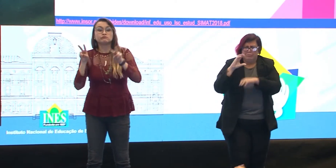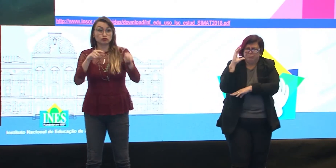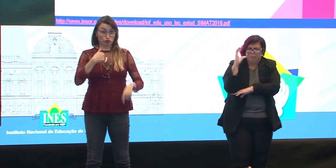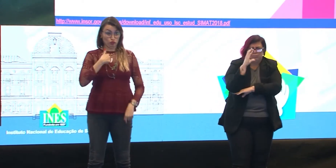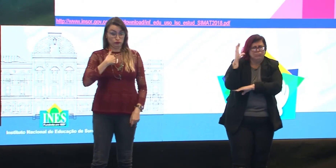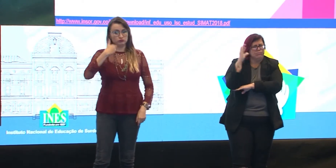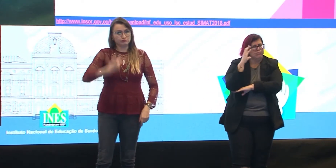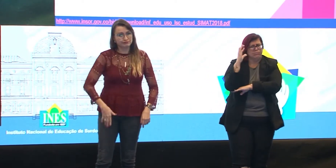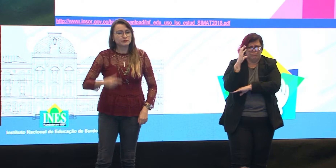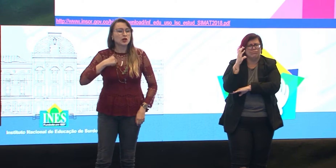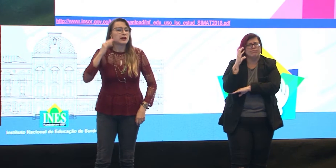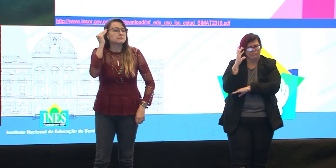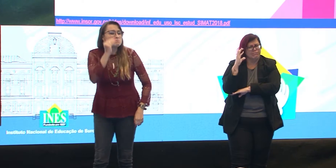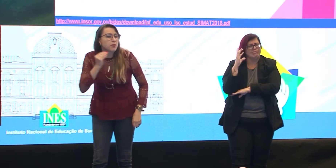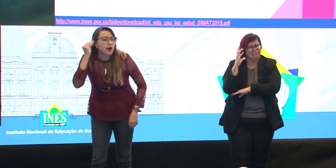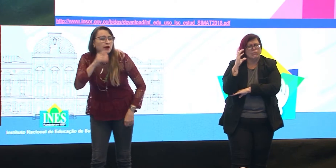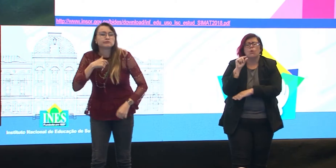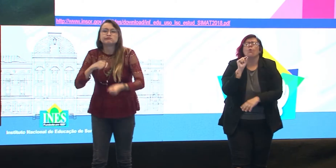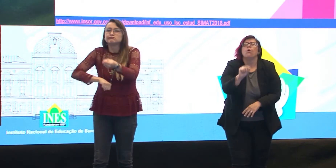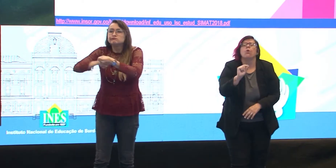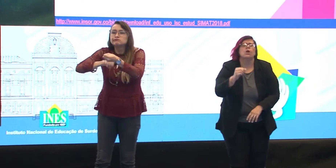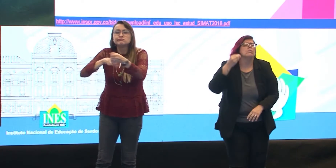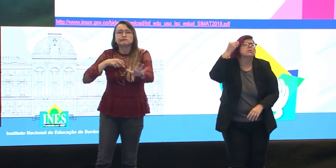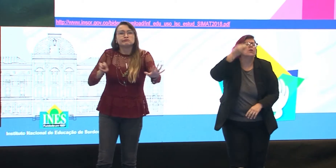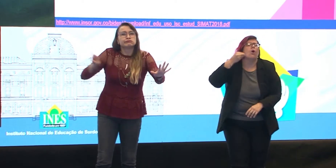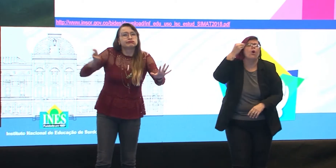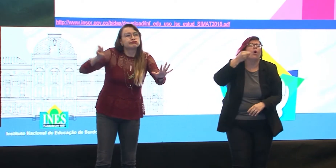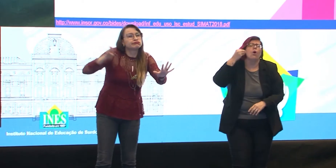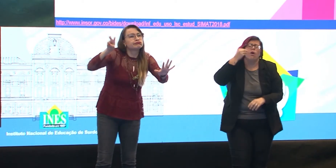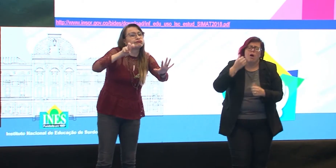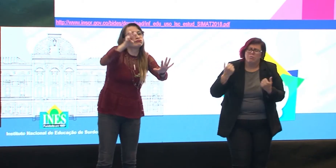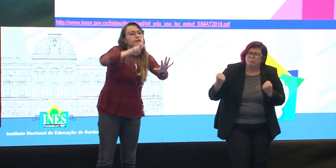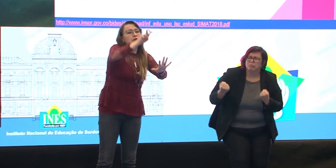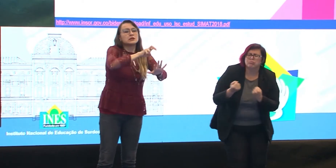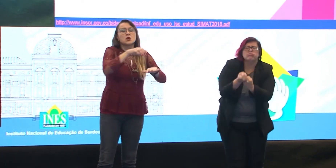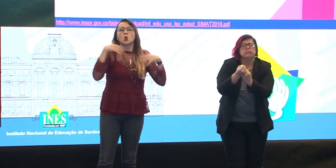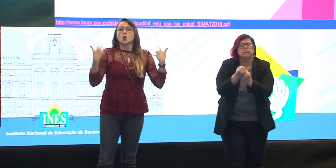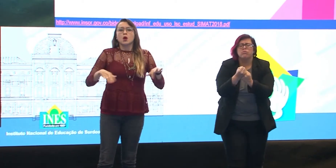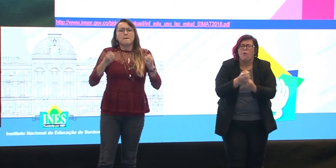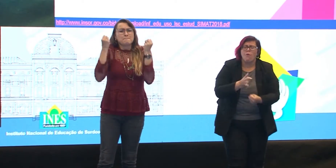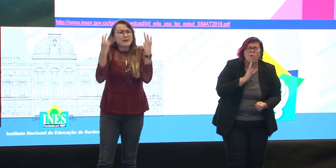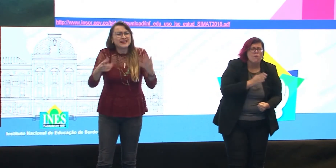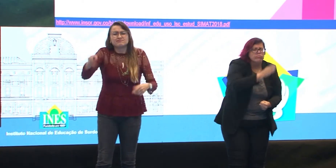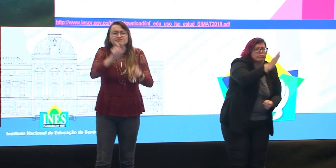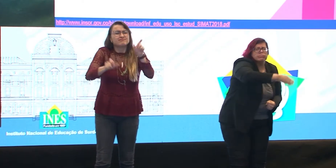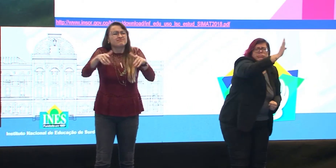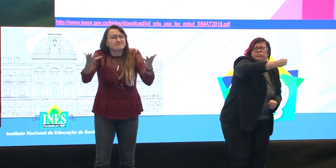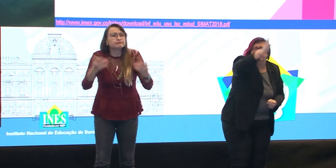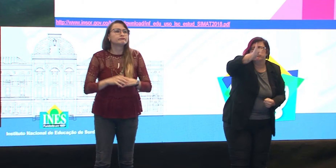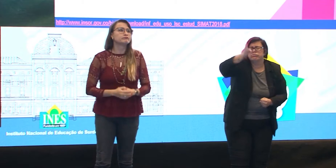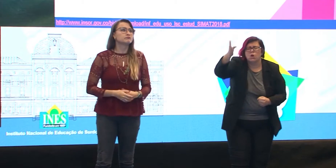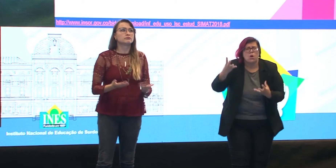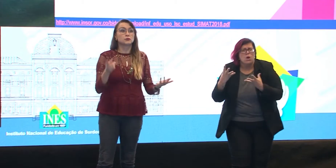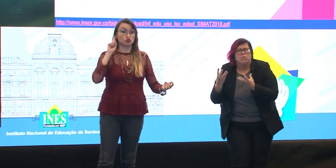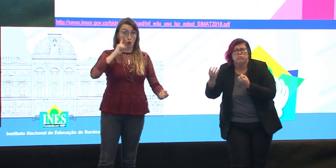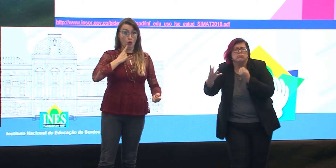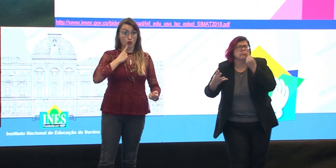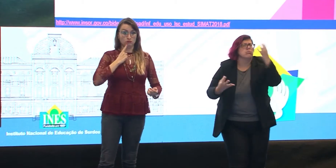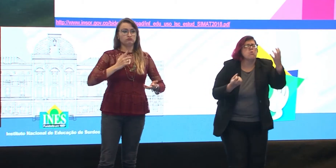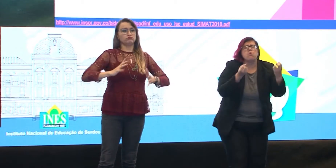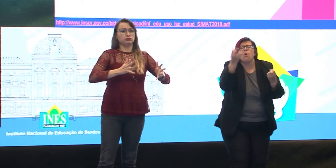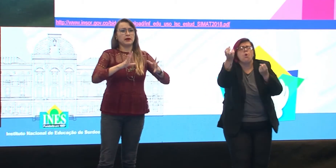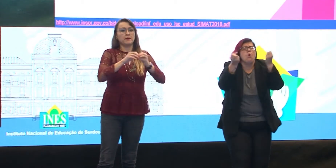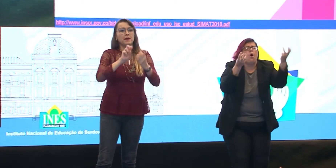Ou seja, a educação colombiana, trazendo a minha questão de experiência na área